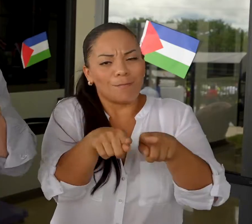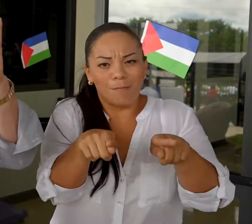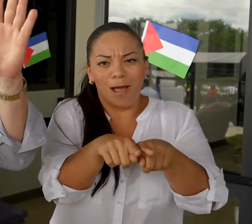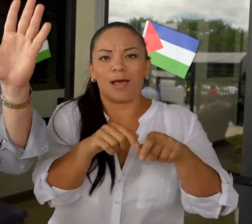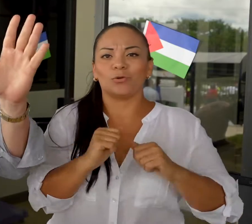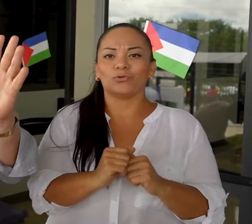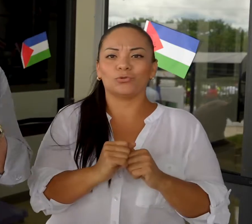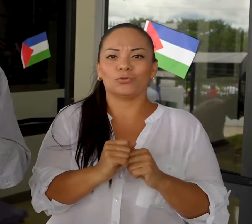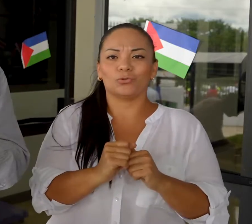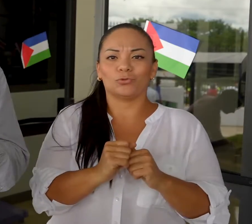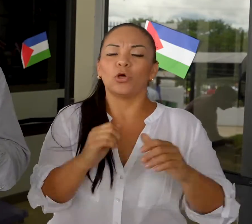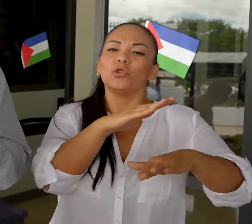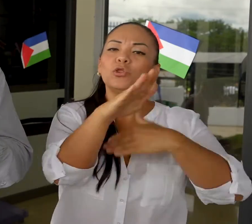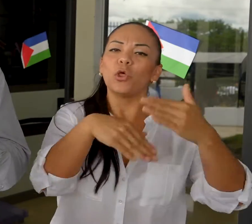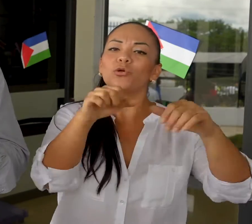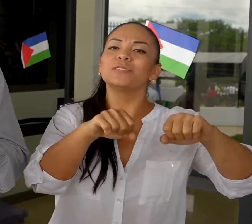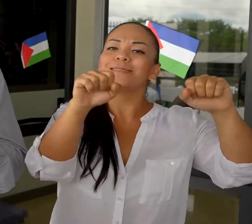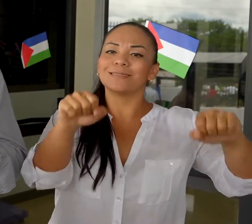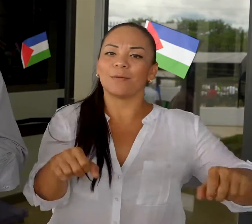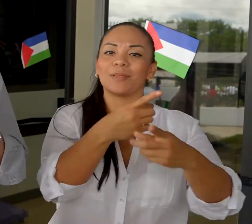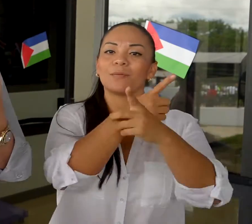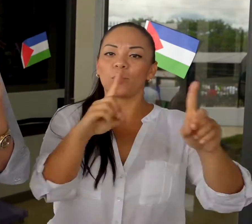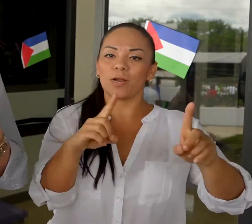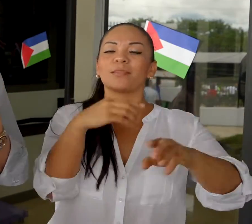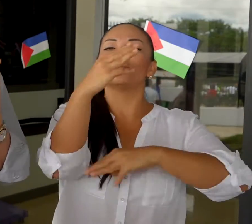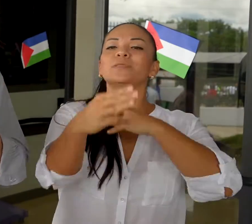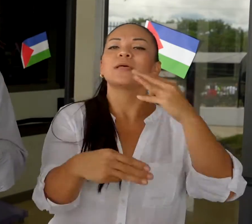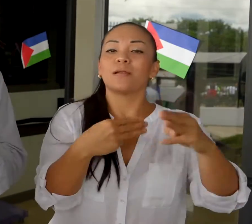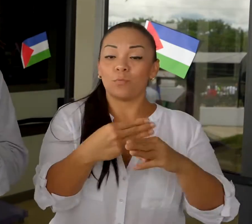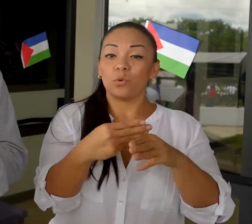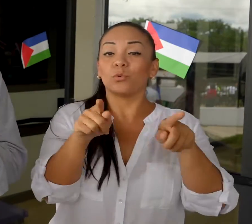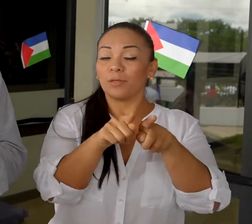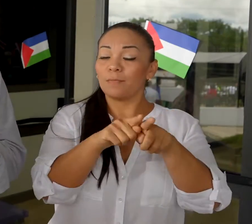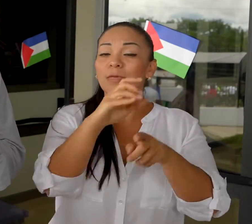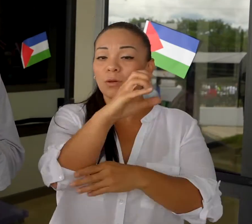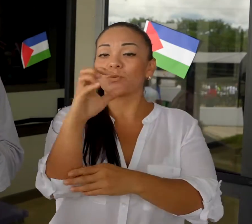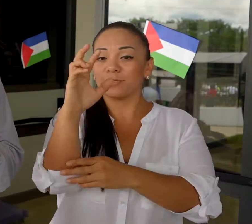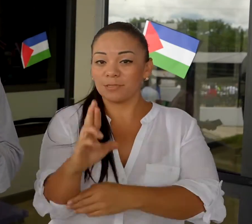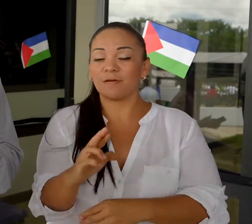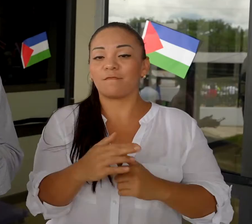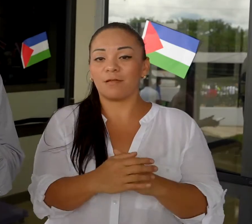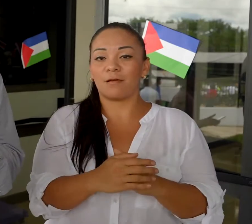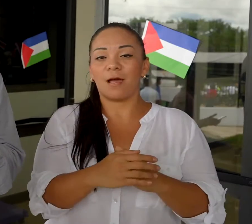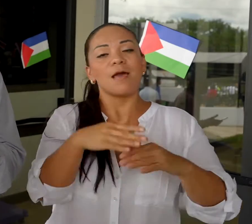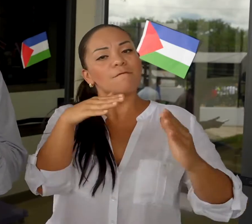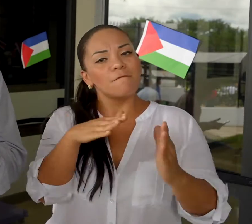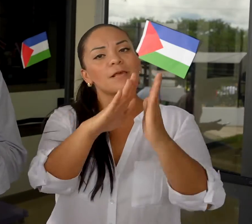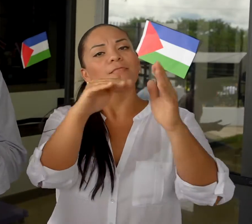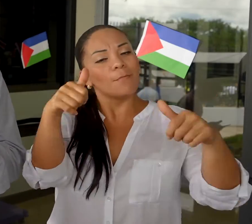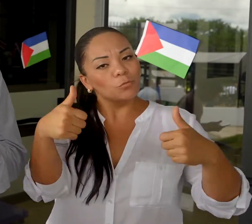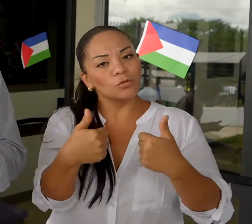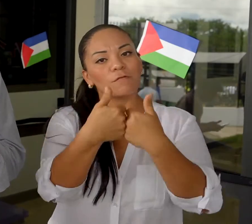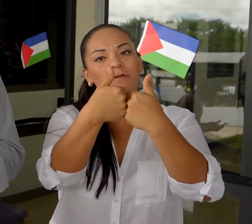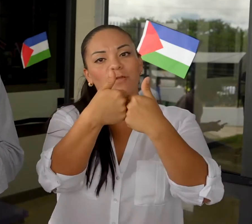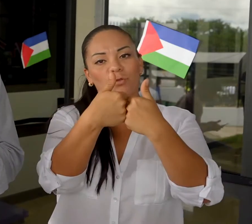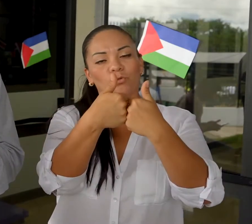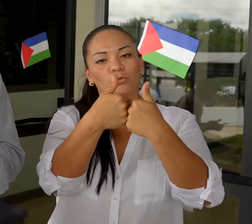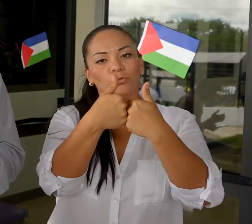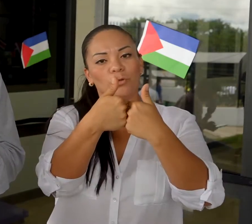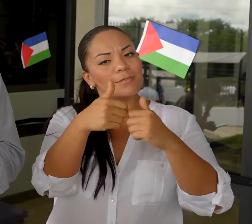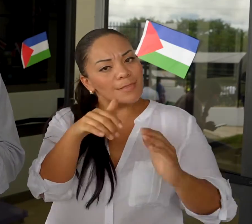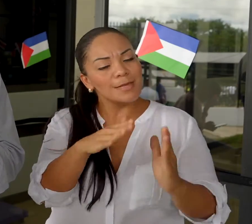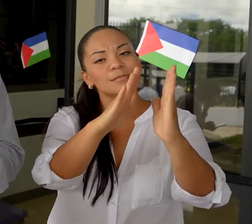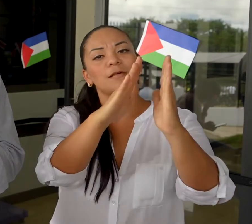todos los sistemas democráticos del mundo incluyendo costa rica enfrentamos retos y desafíos